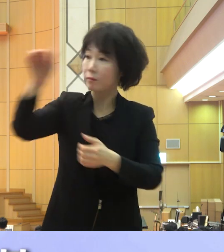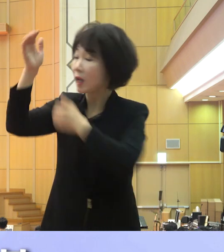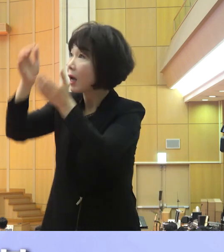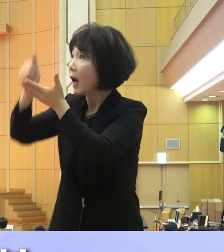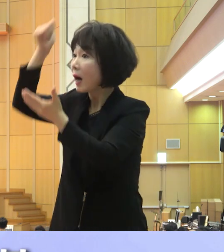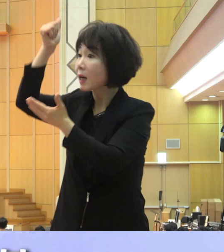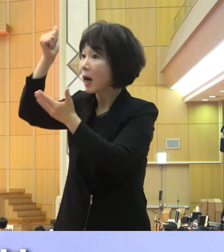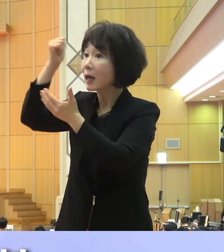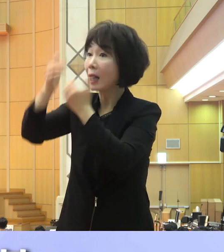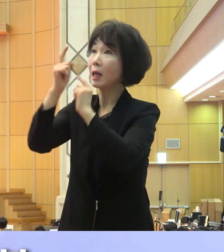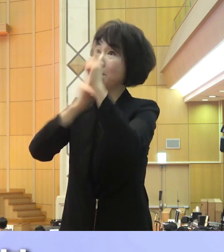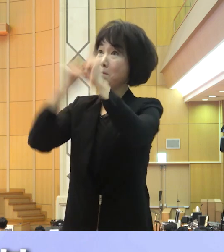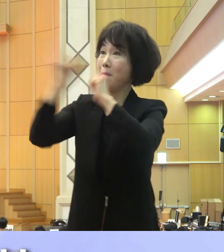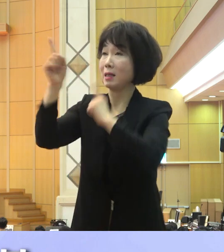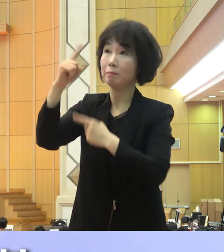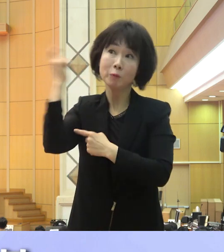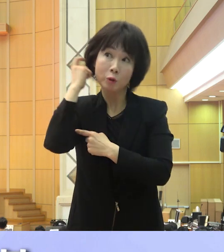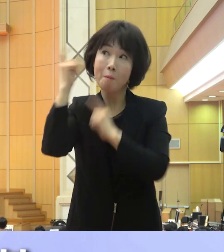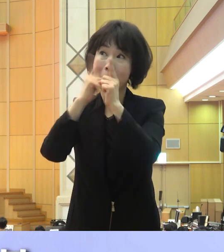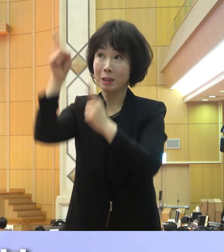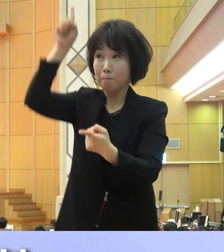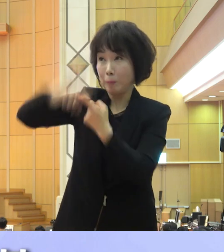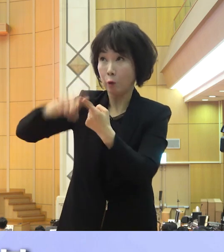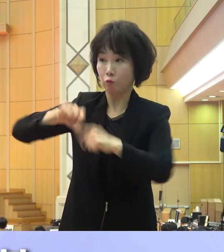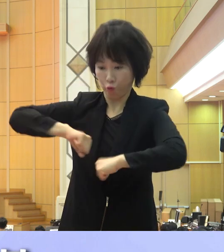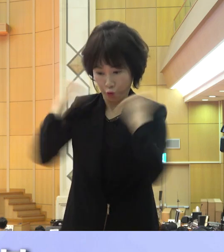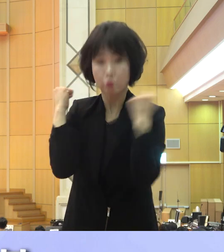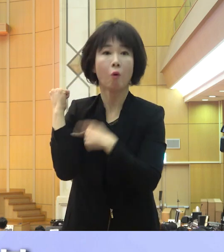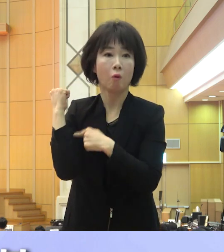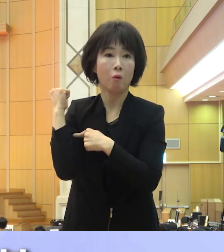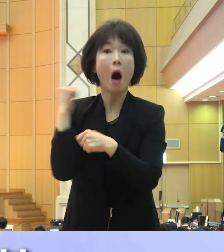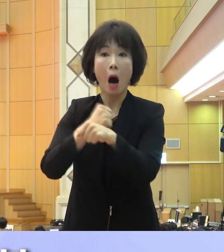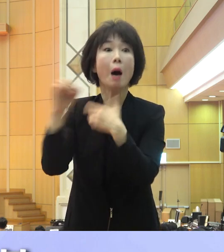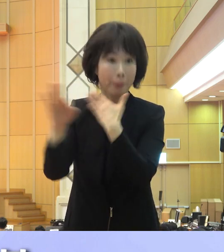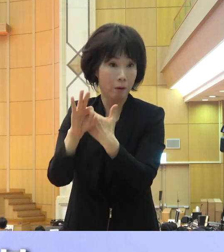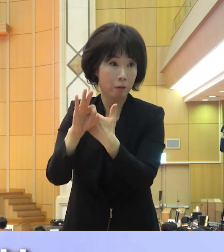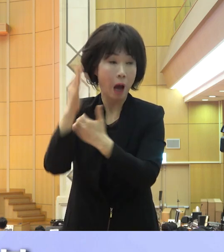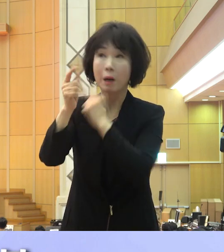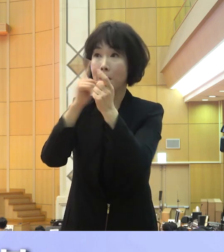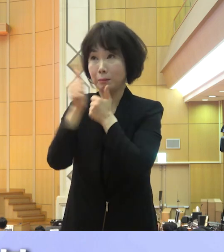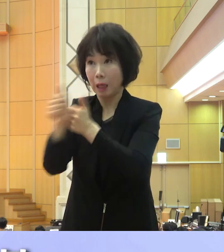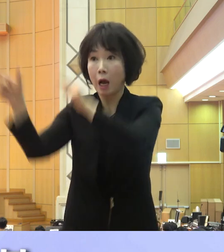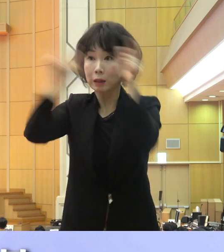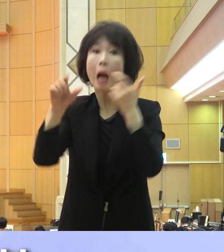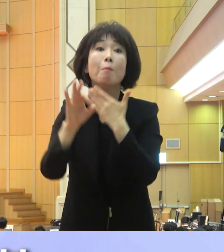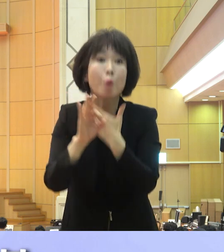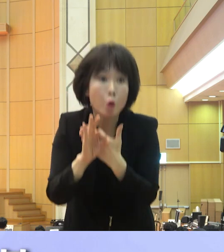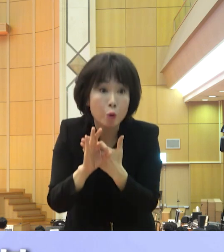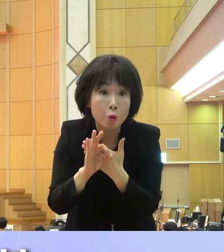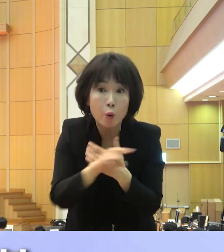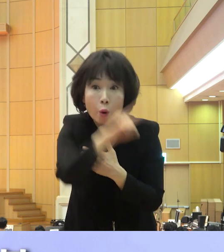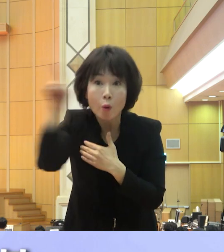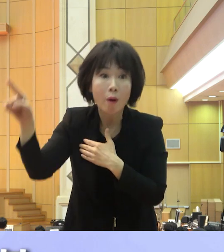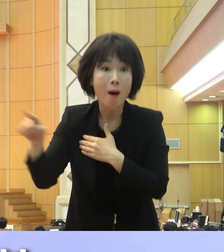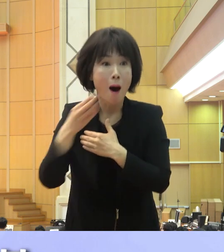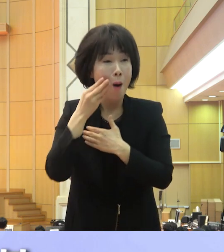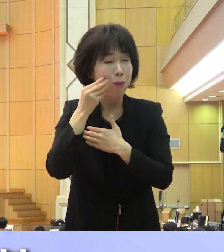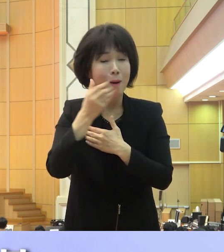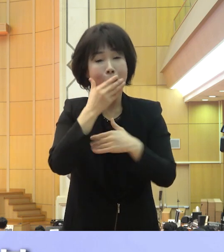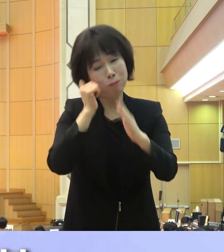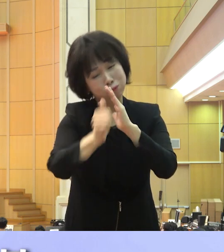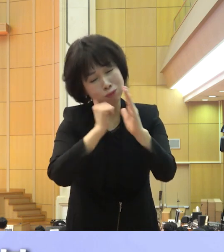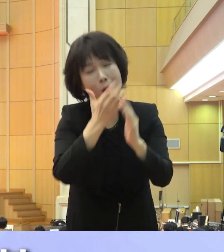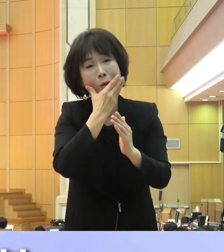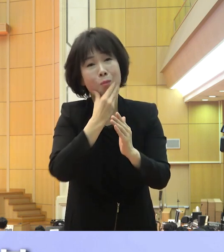하나님의 말씀대로 순종하면, 이 말은 하나님 말씀대로 살면 나가도